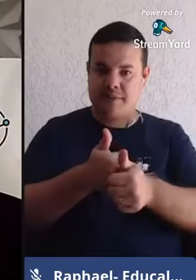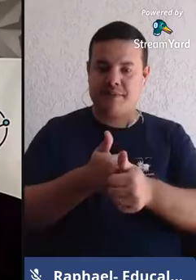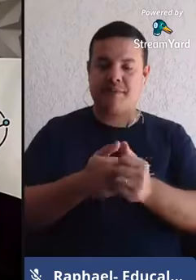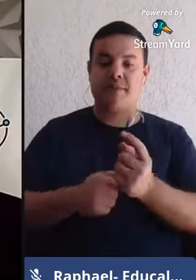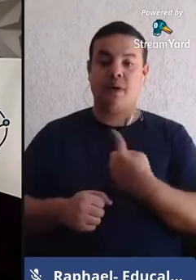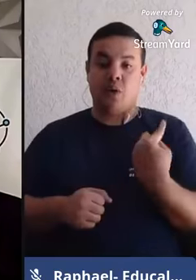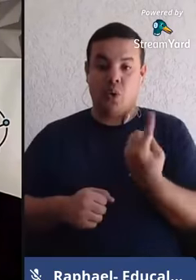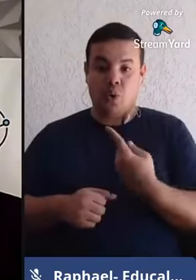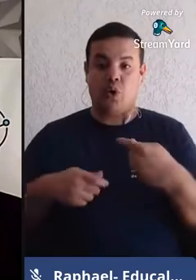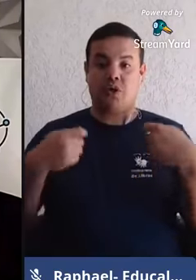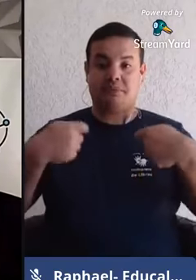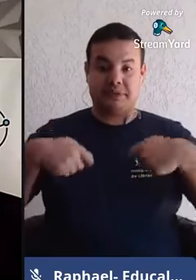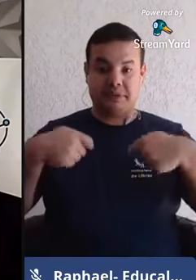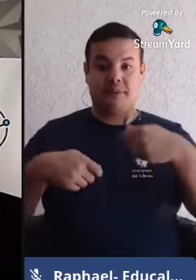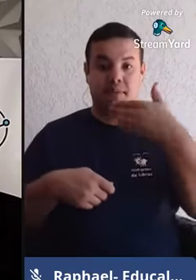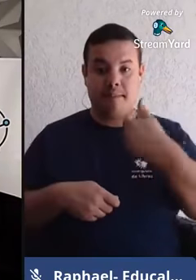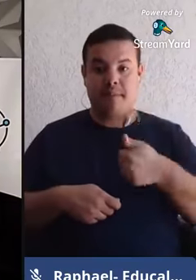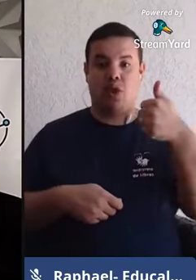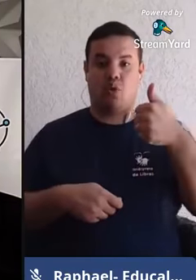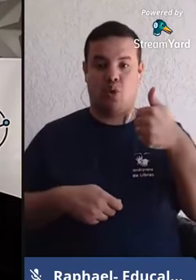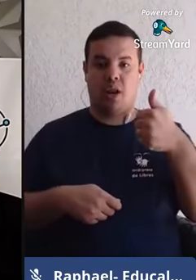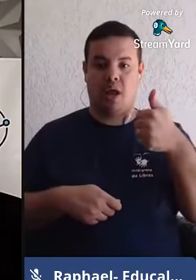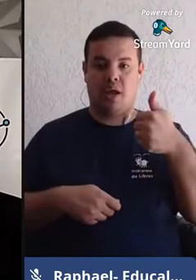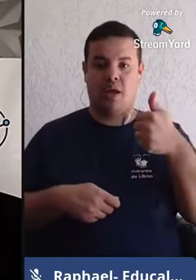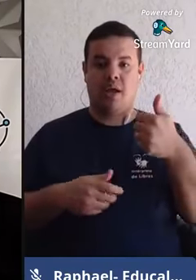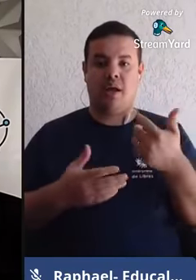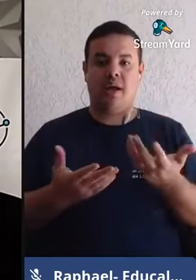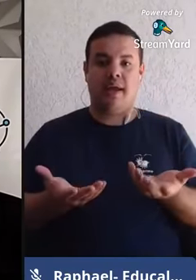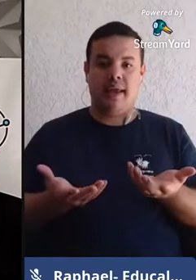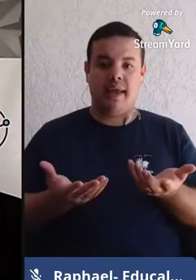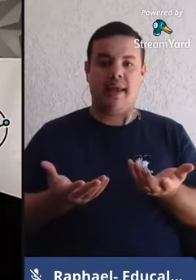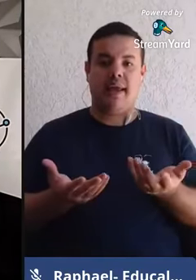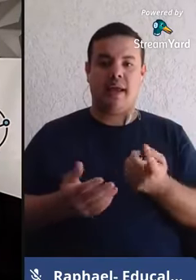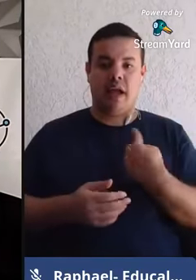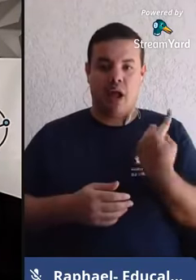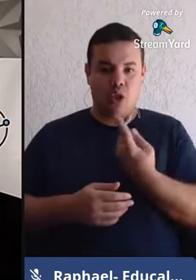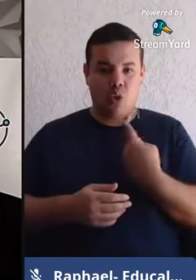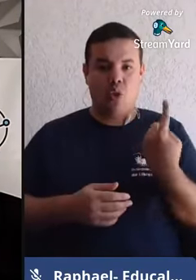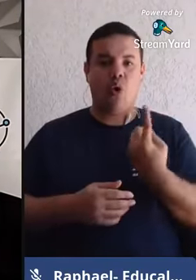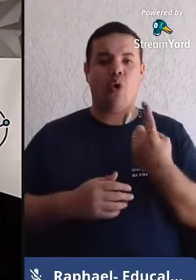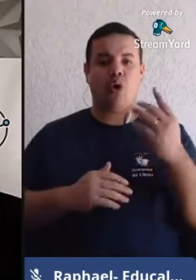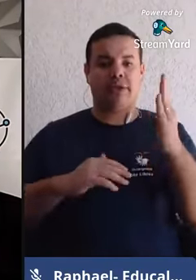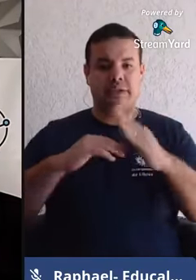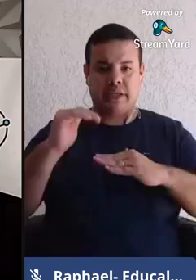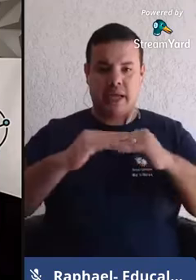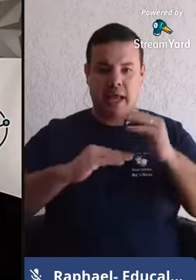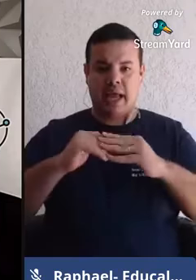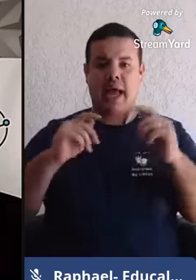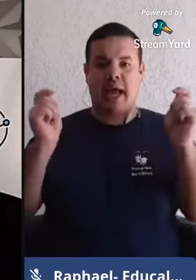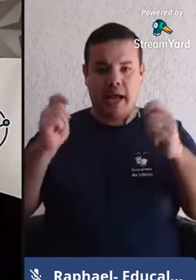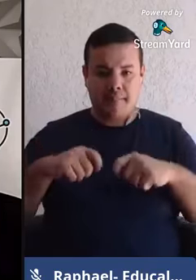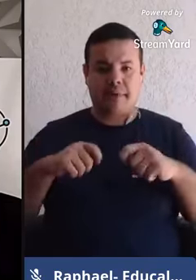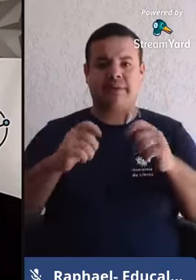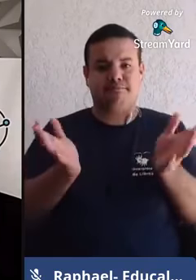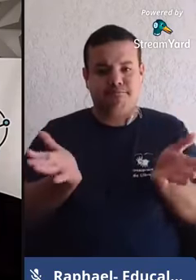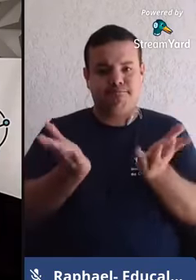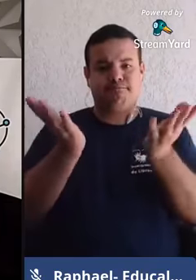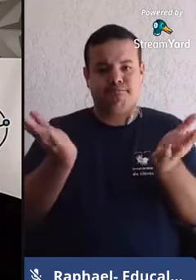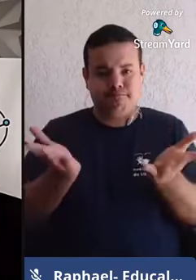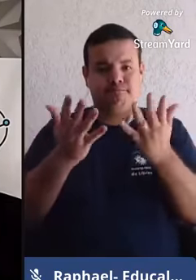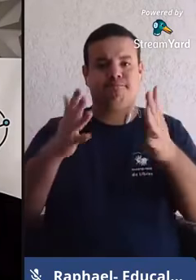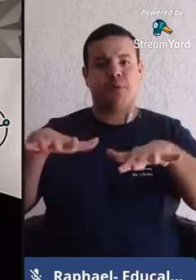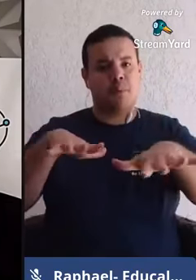dar uma melhorada na nossa capacidade de mobilização e